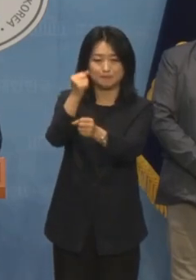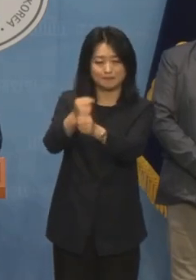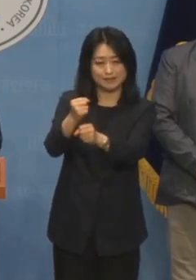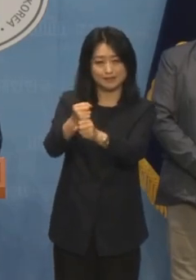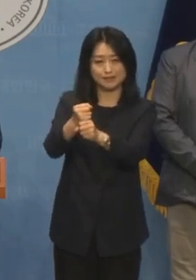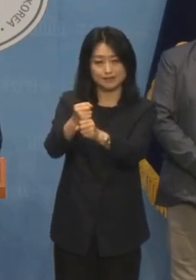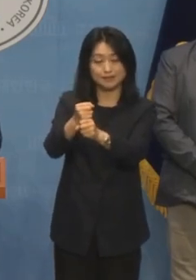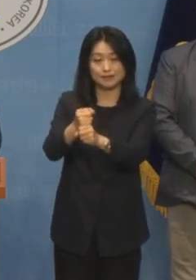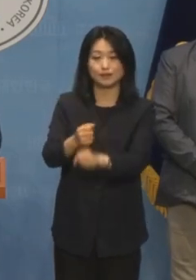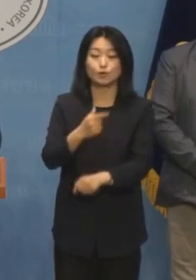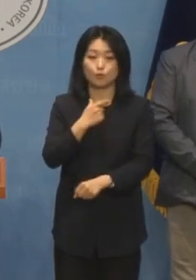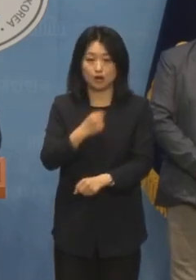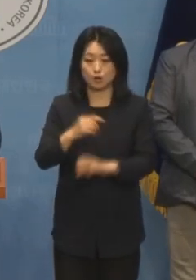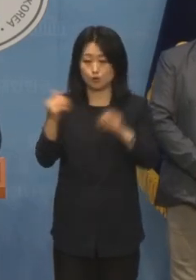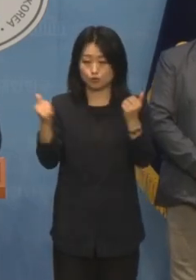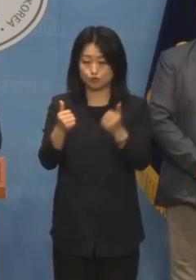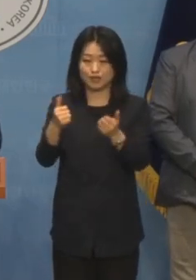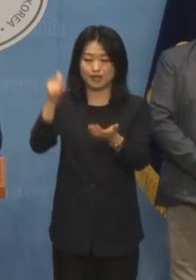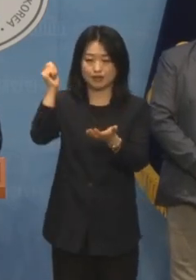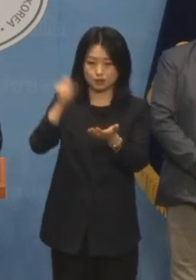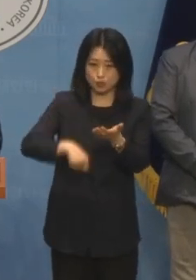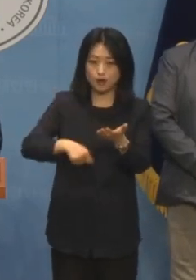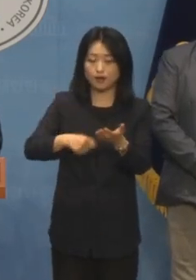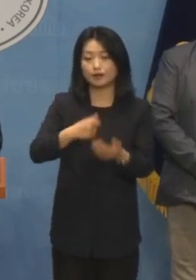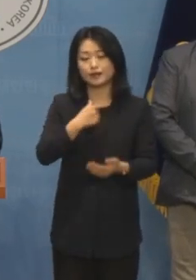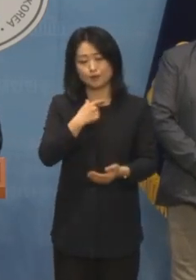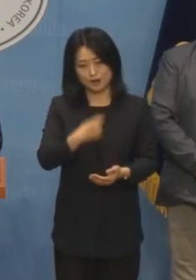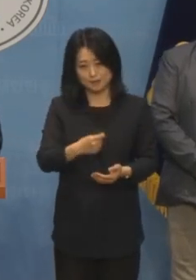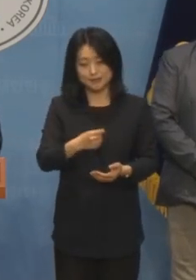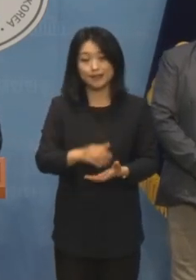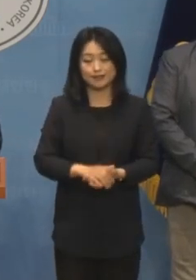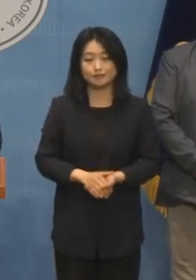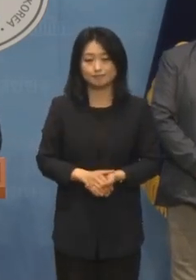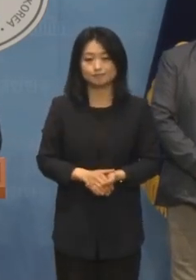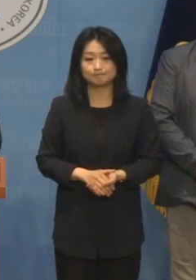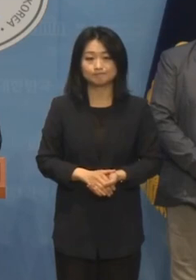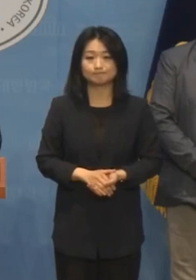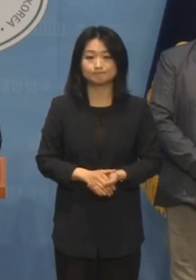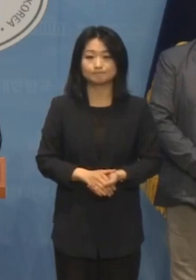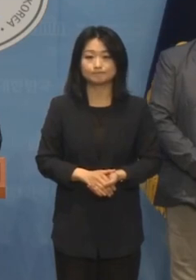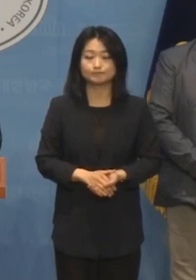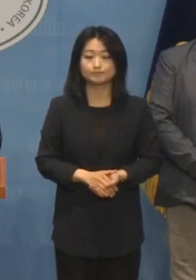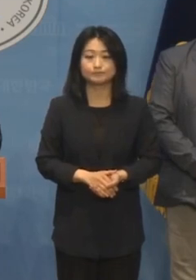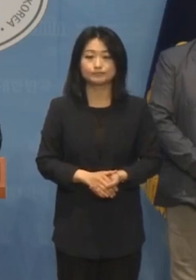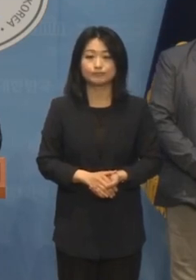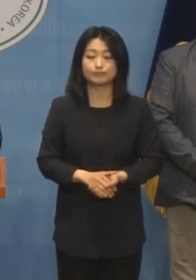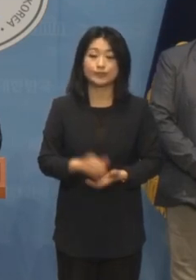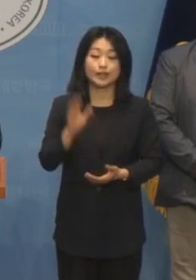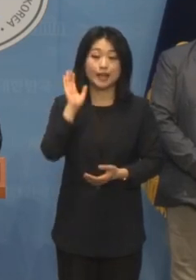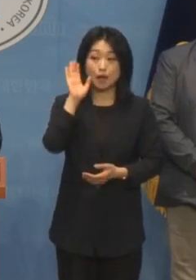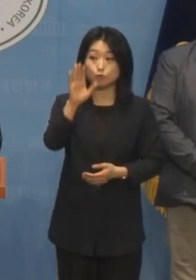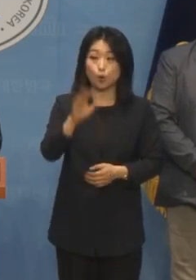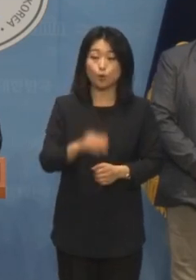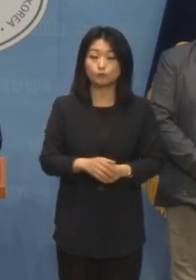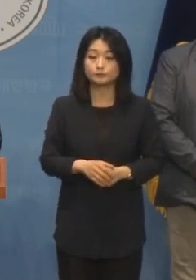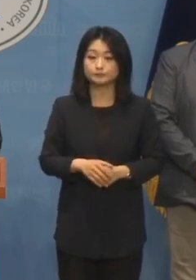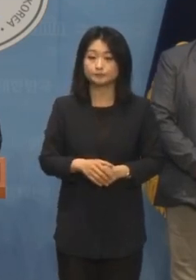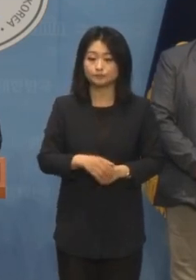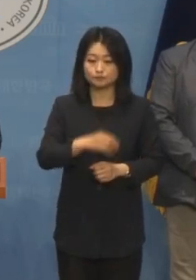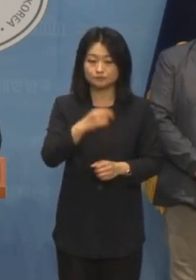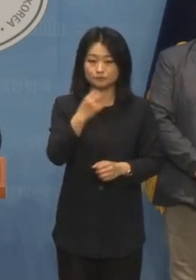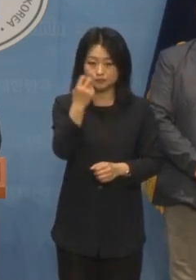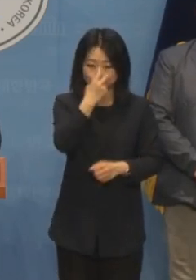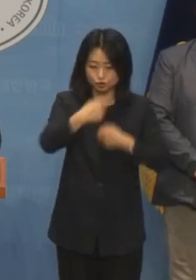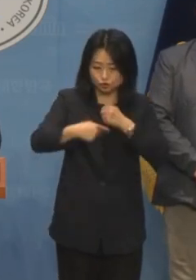제정한 제정법이 국회를 통과하는 데 큰 힘이 될 것으로 믿어 의심치 않습니다. 앞서 발표한 바와 같이 수사 과정에서